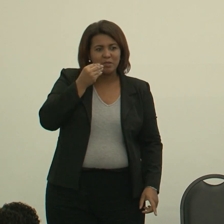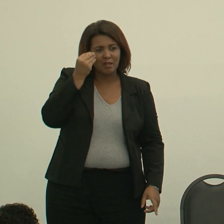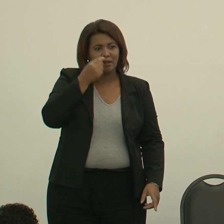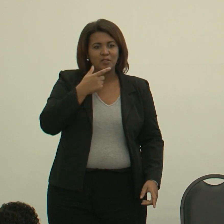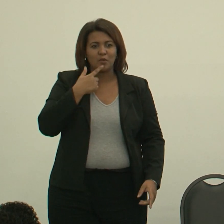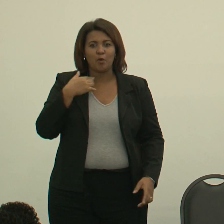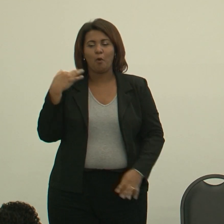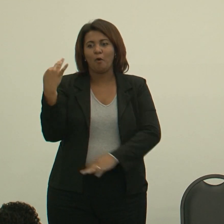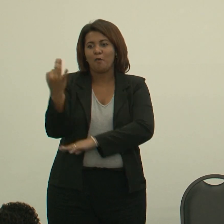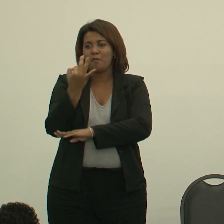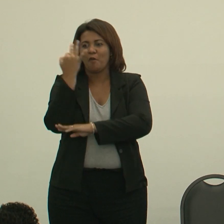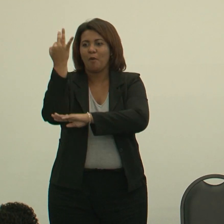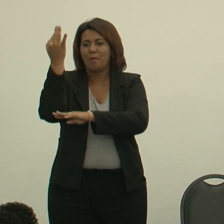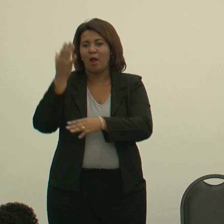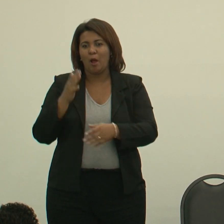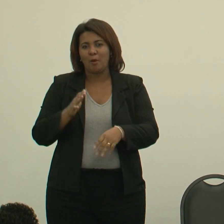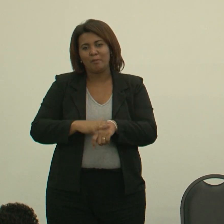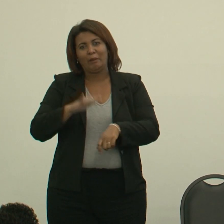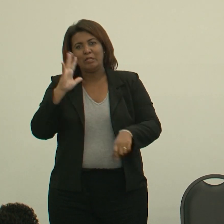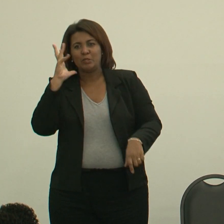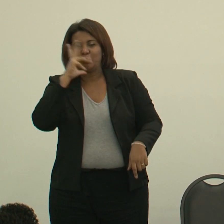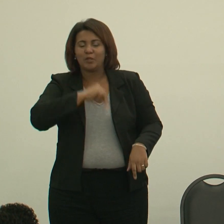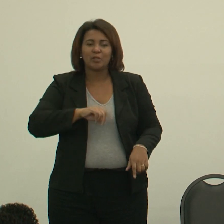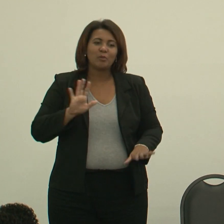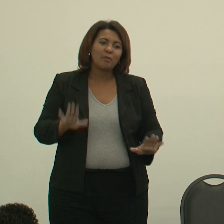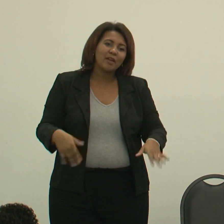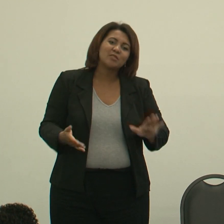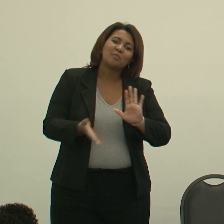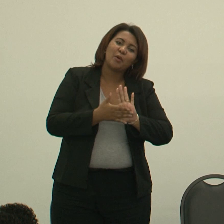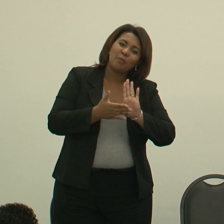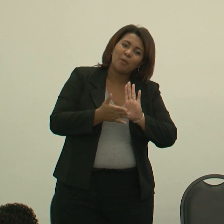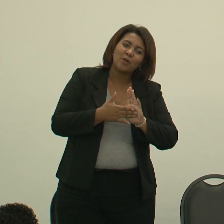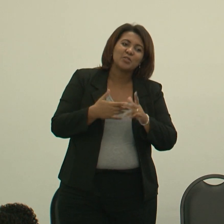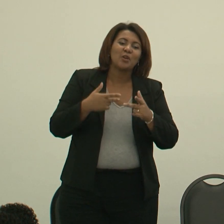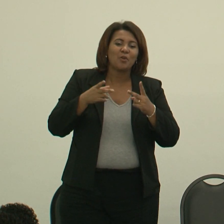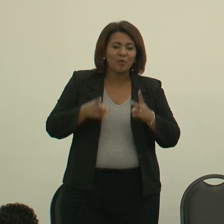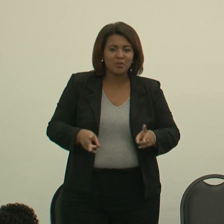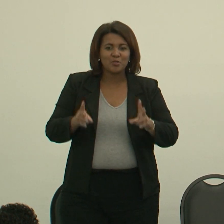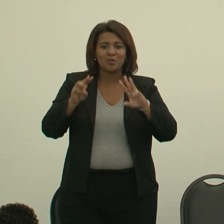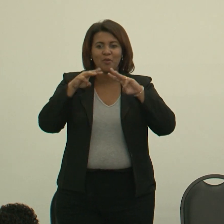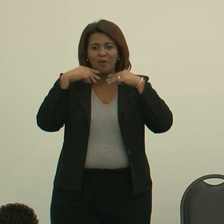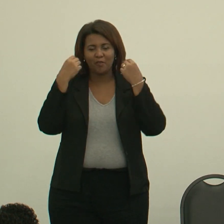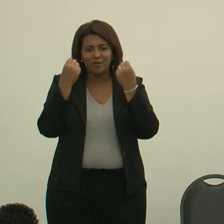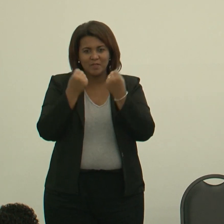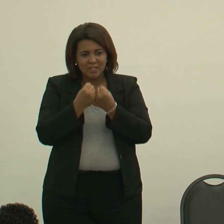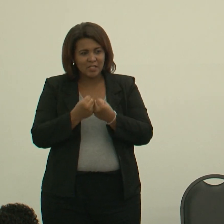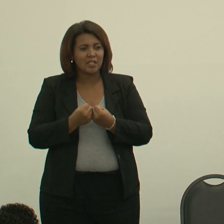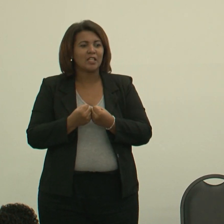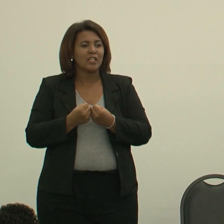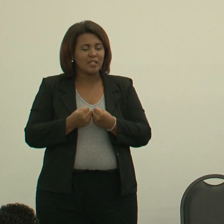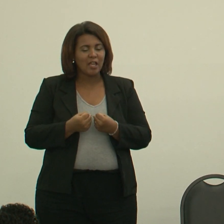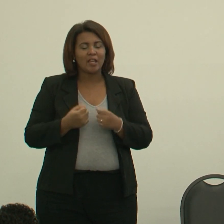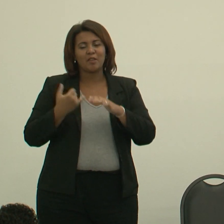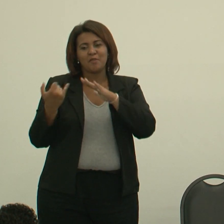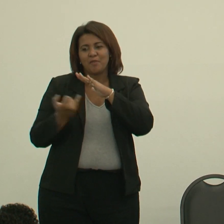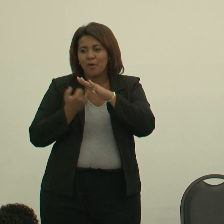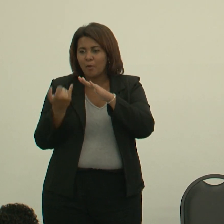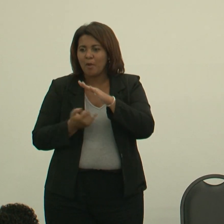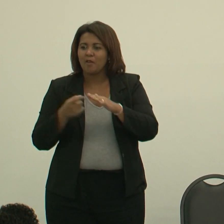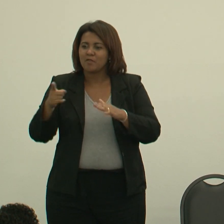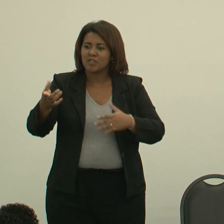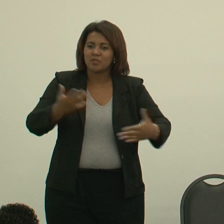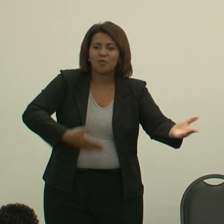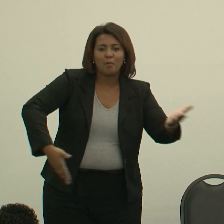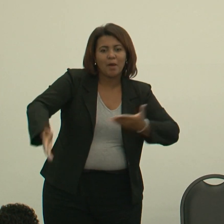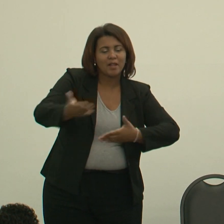formal, ficou um nome mais bonito, só que a nossa proposta continua sendo uma oficina dialógica, de modo que vocês vão participar, a gente